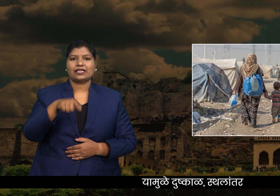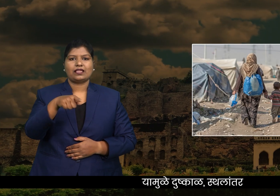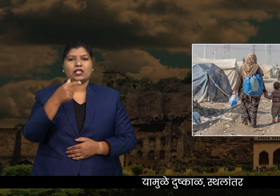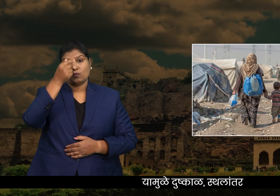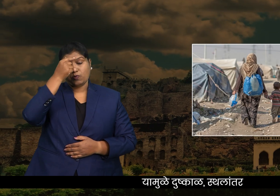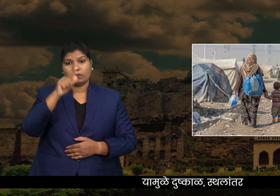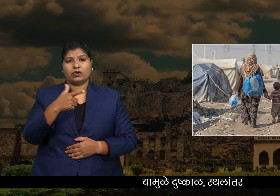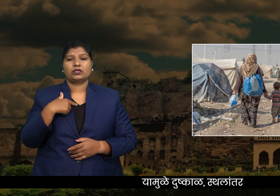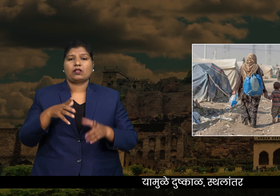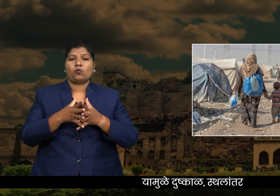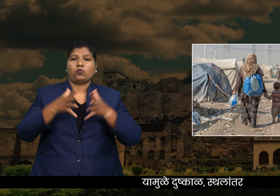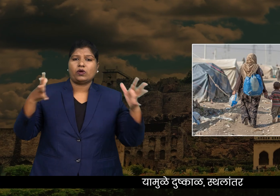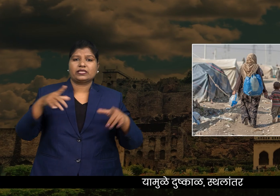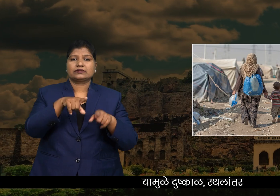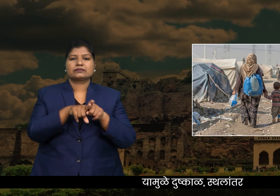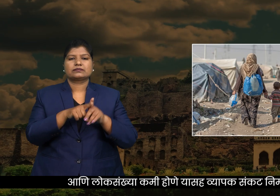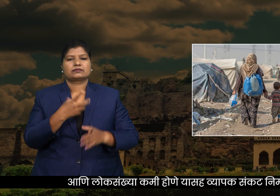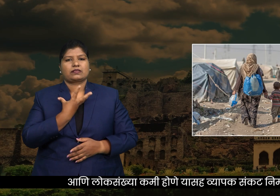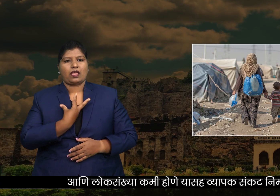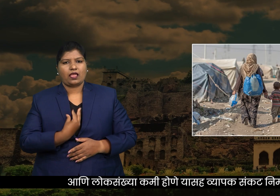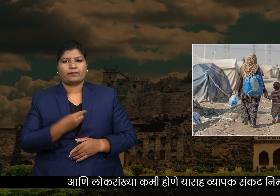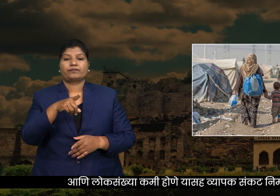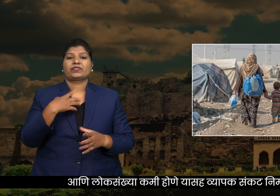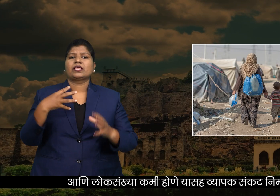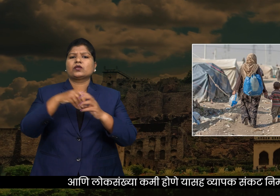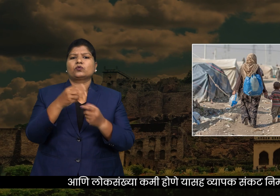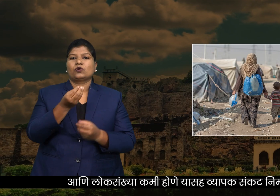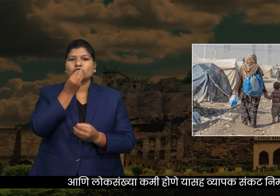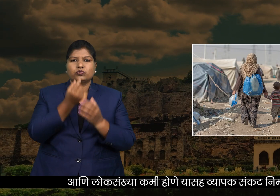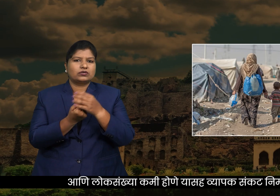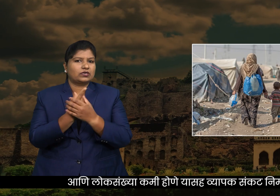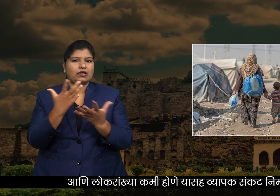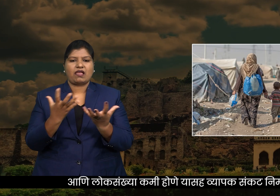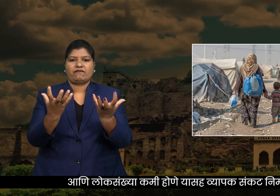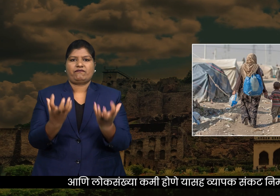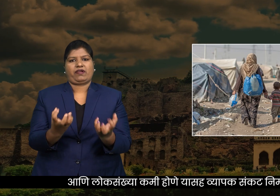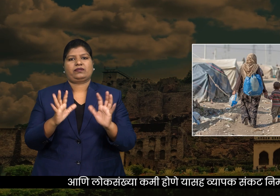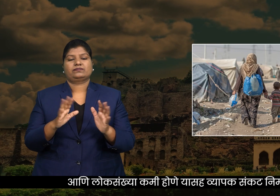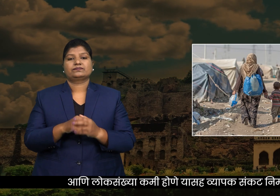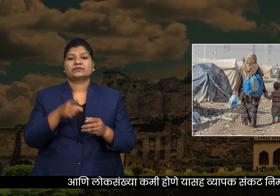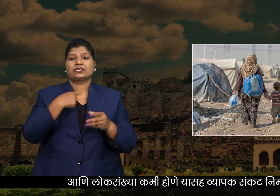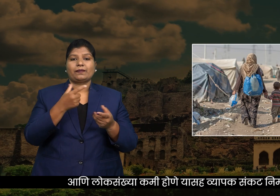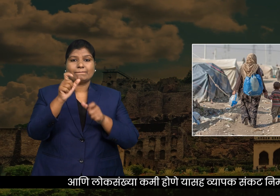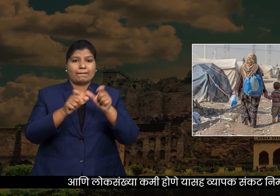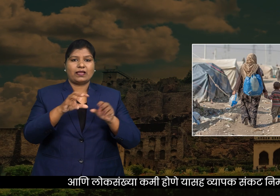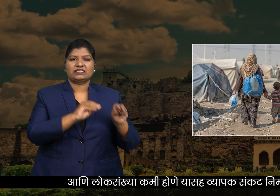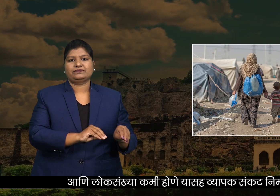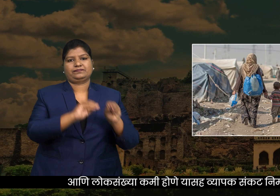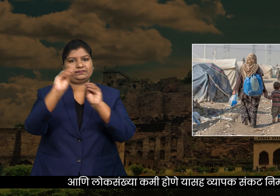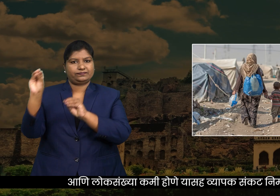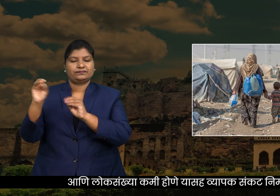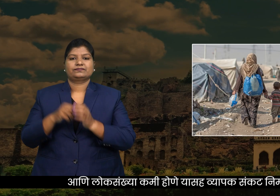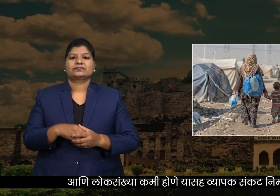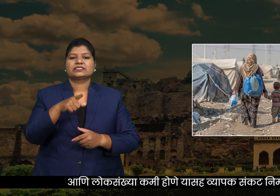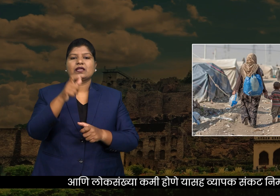यामुळे दुष्काळ, स्थलांतर आणि लोकसंख्या कमी होणं यासह व्यापक संकट